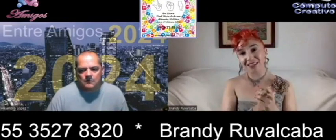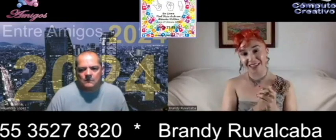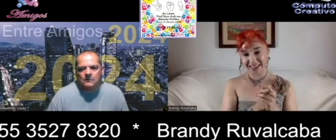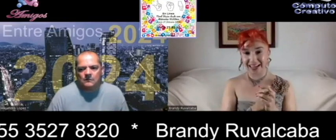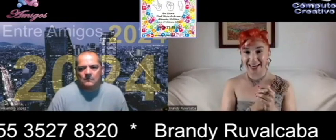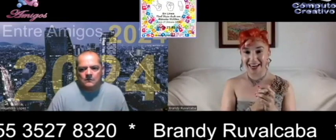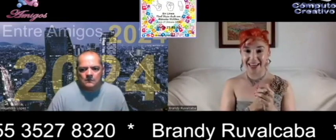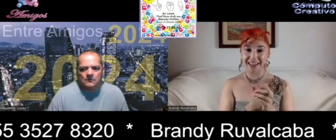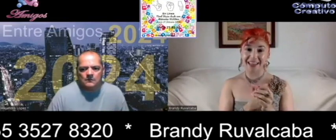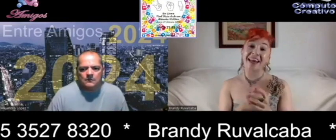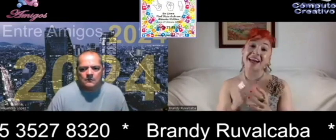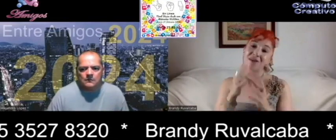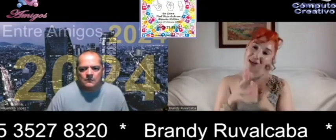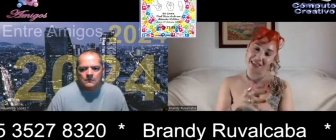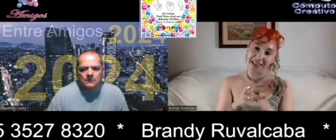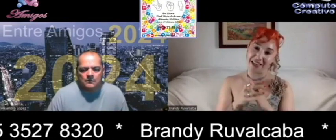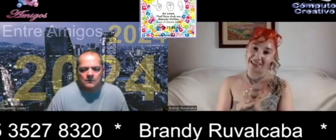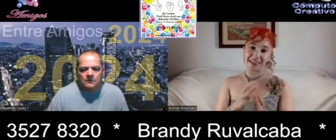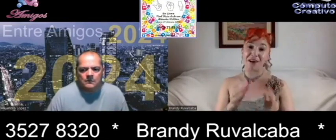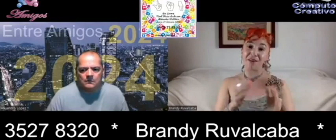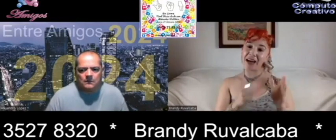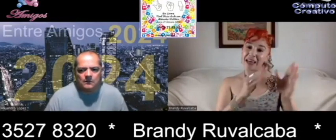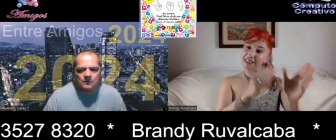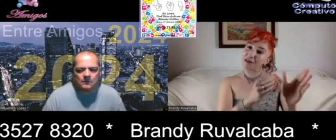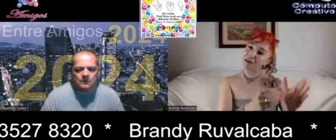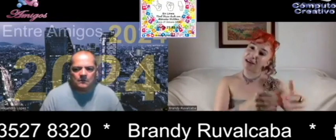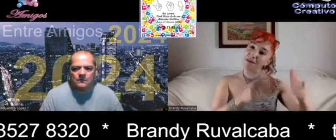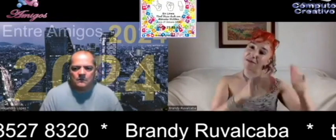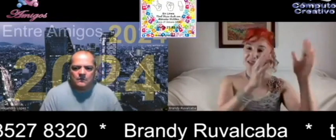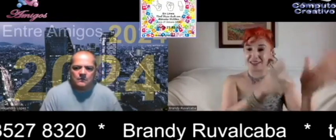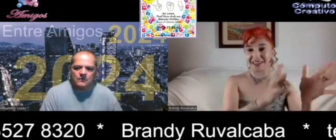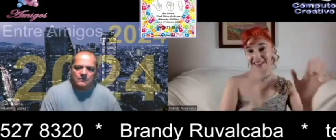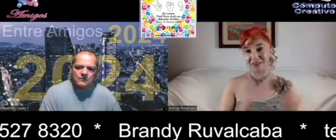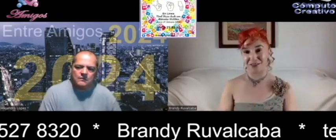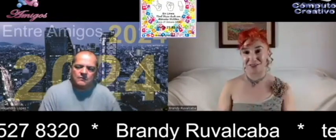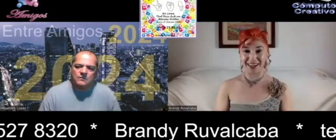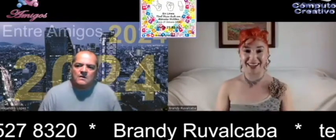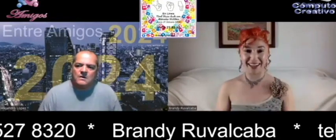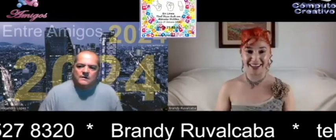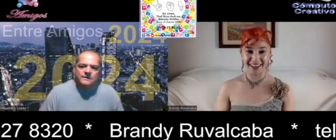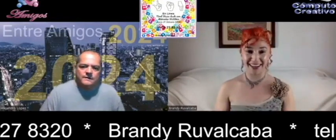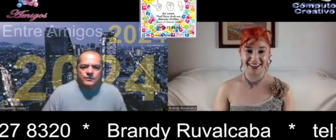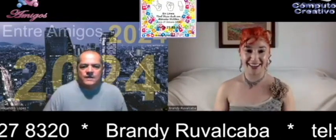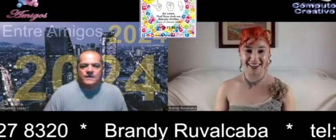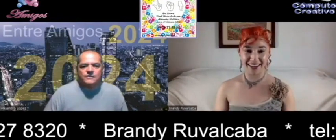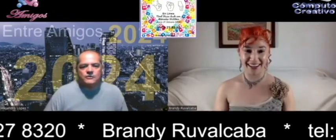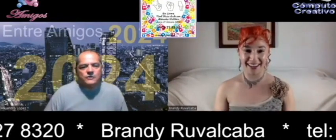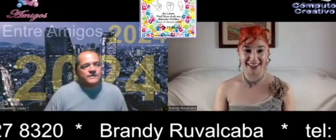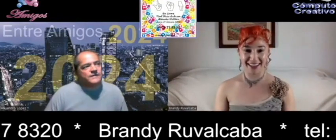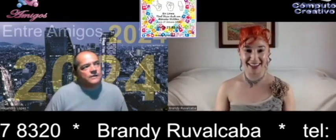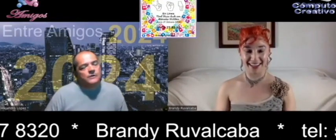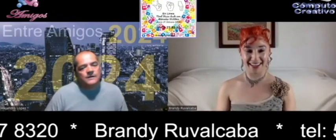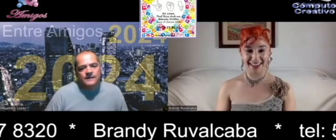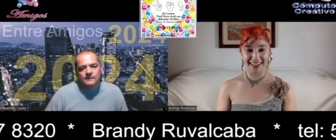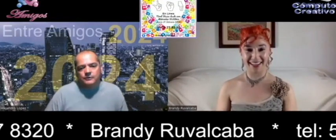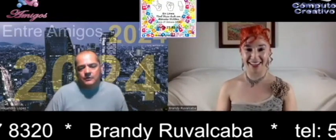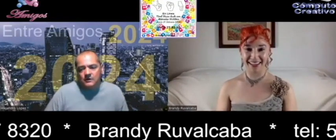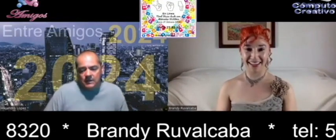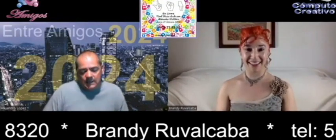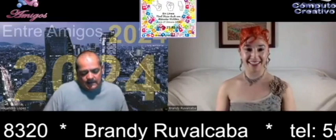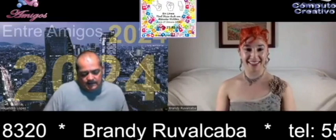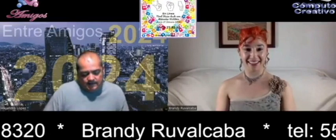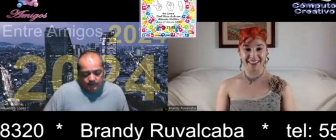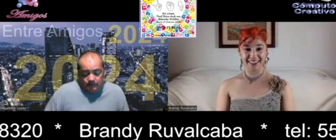sordas se encargan de darle una seña y decir, ahora esta cosa la vamos a decir de tal forma. Sí, porque de hecho, con el